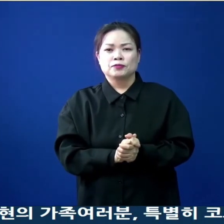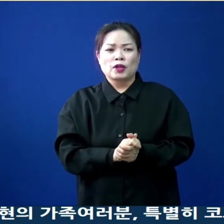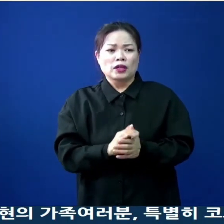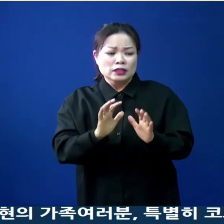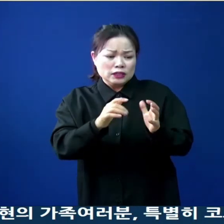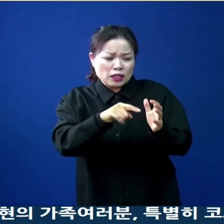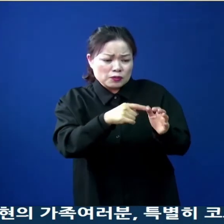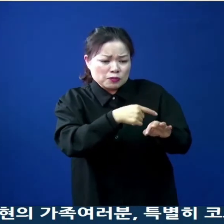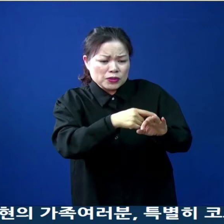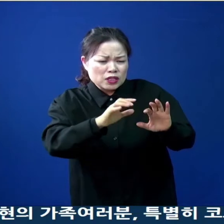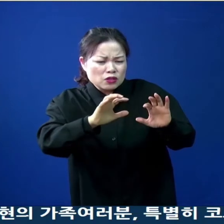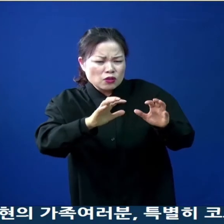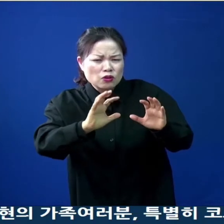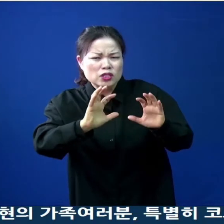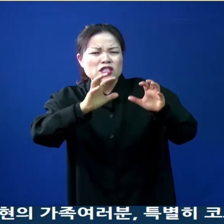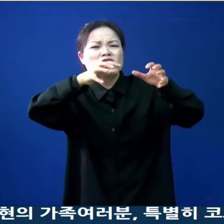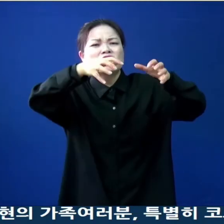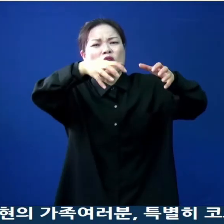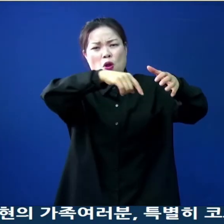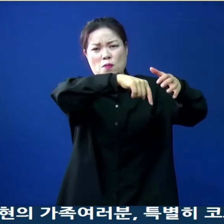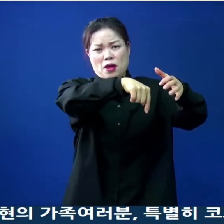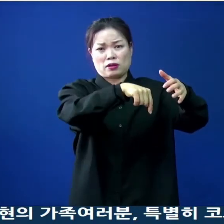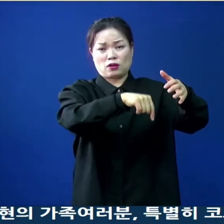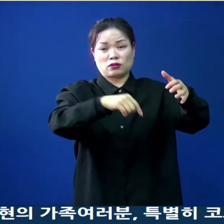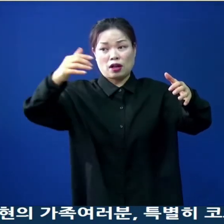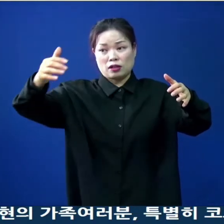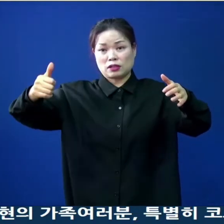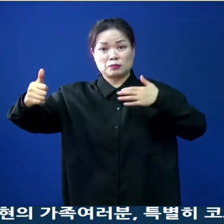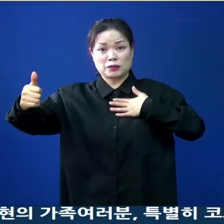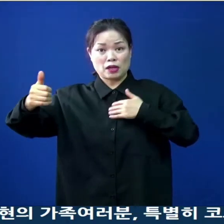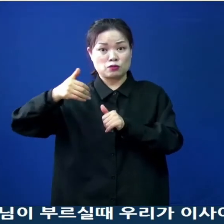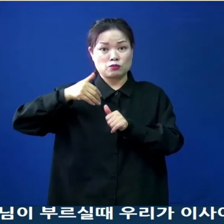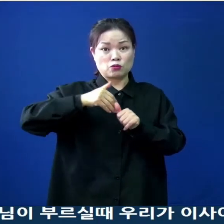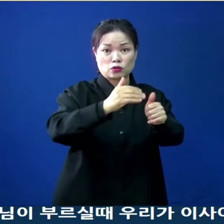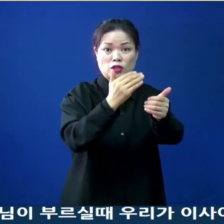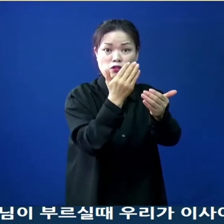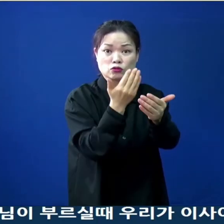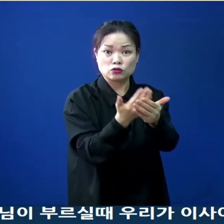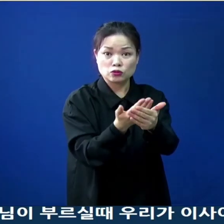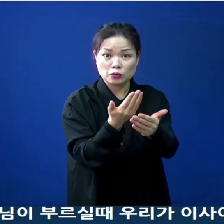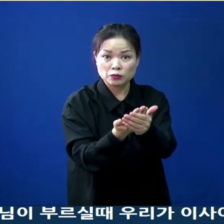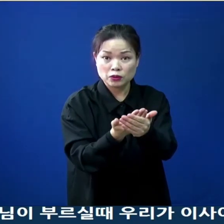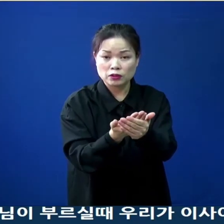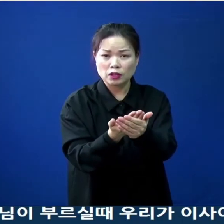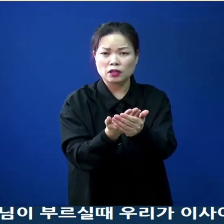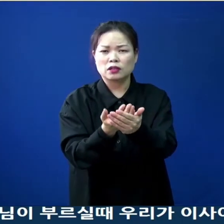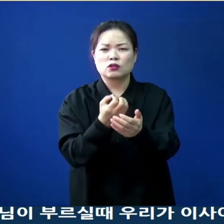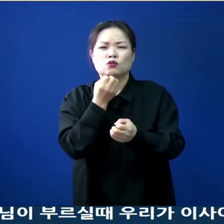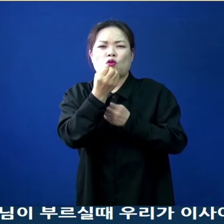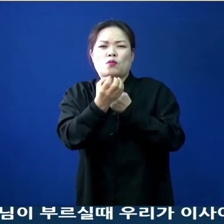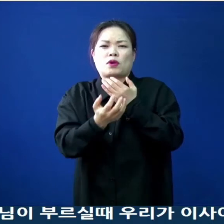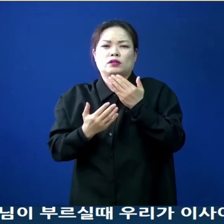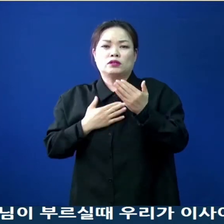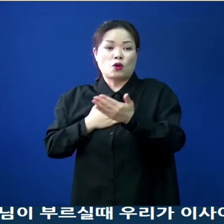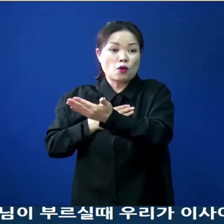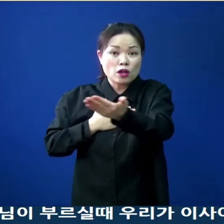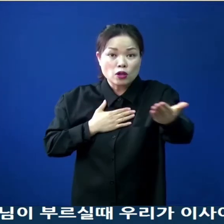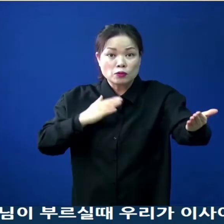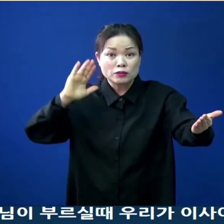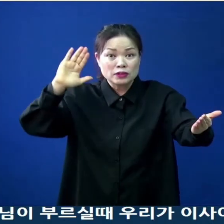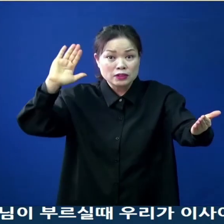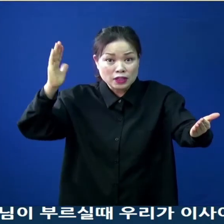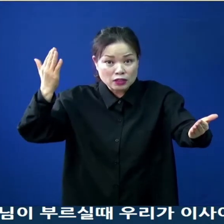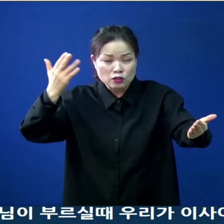이 나라와 이 민족과 열방 가운데 있사오니 하나님 나를 보내주옵소서. 이렇게 고백할 수 있는 저와 여러분 될 수